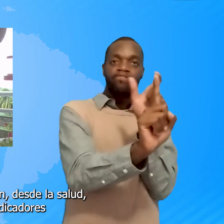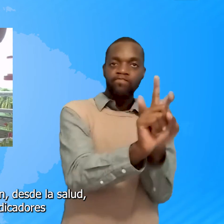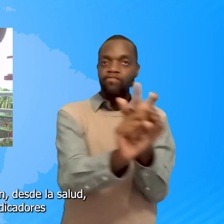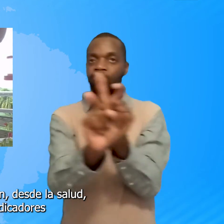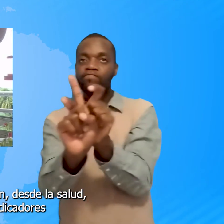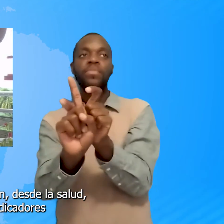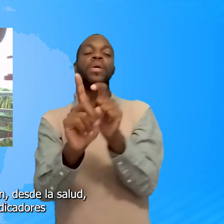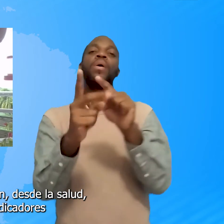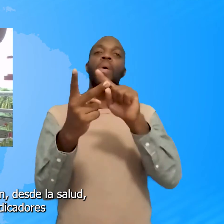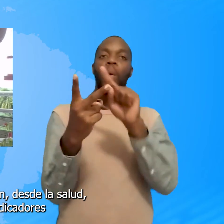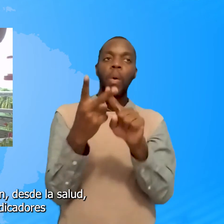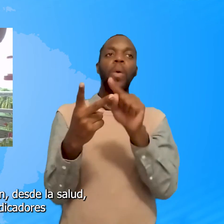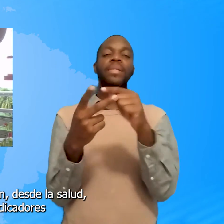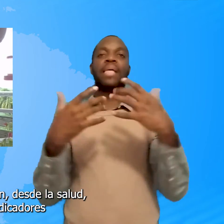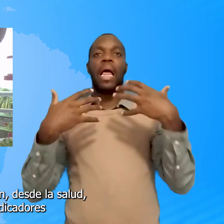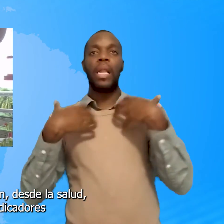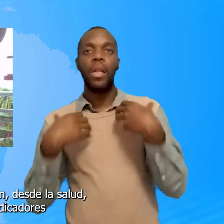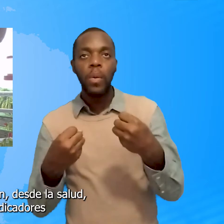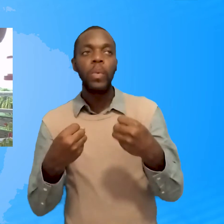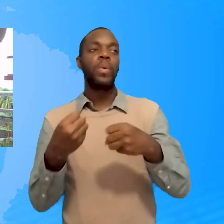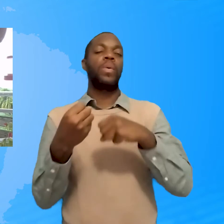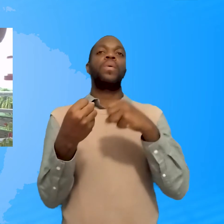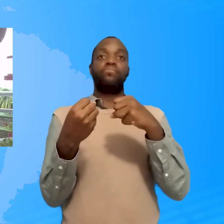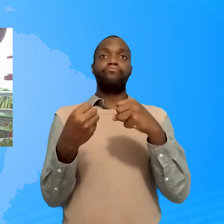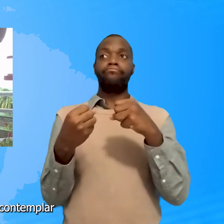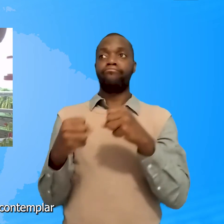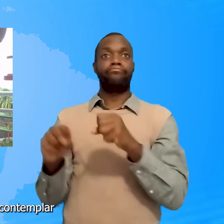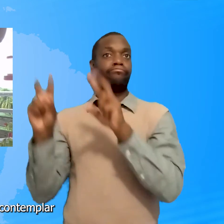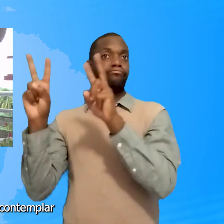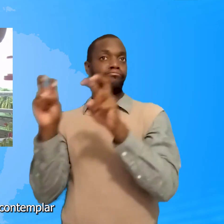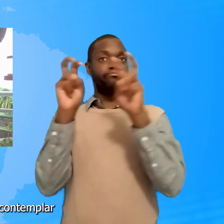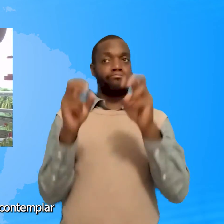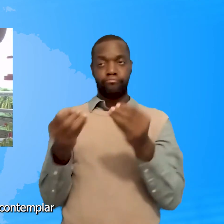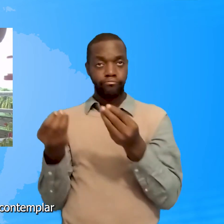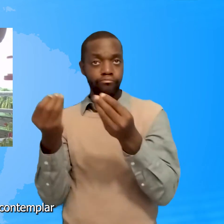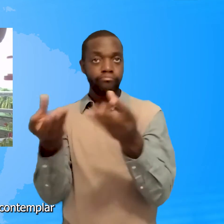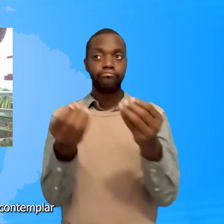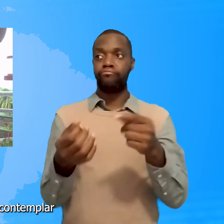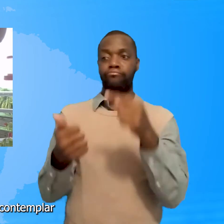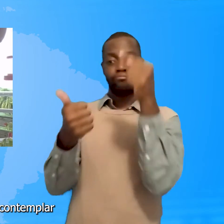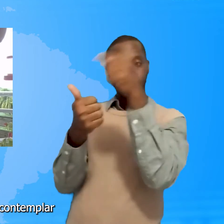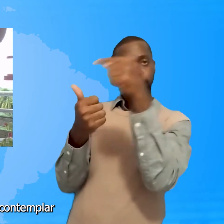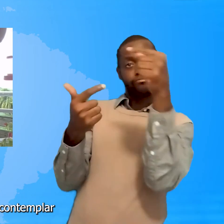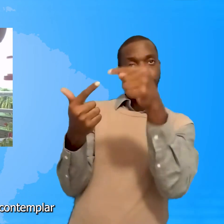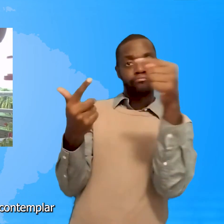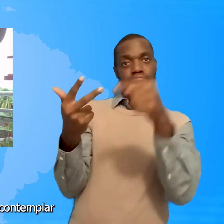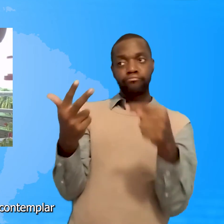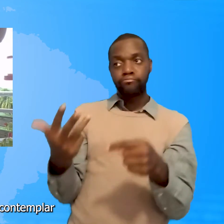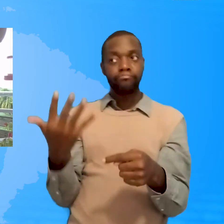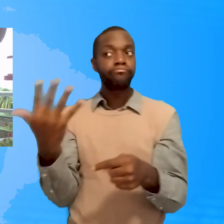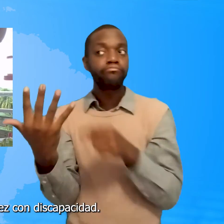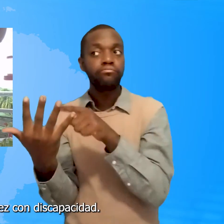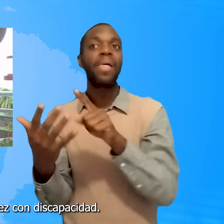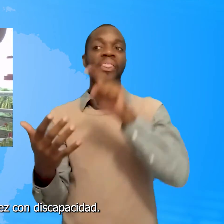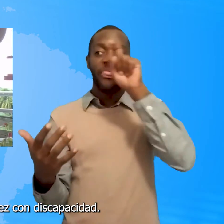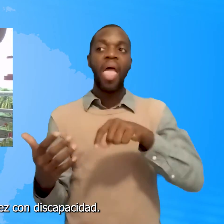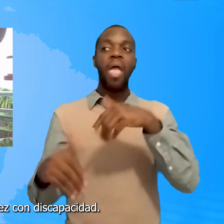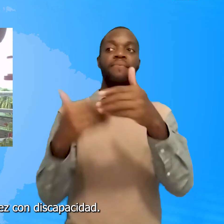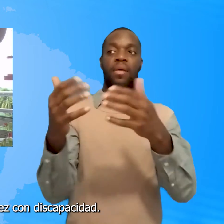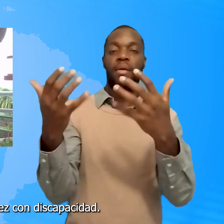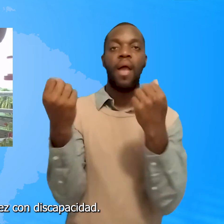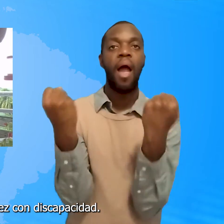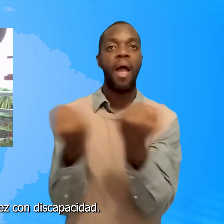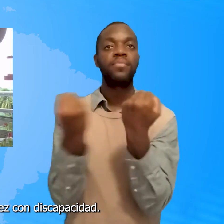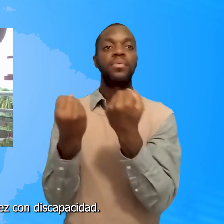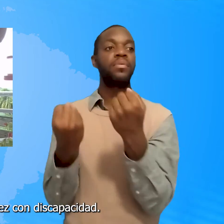desde la salud, tienen indicadores que deben contemplar la inclusión